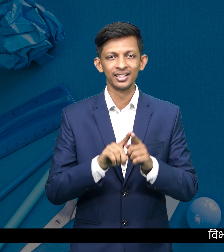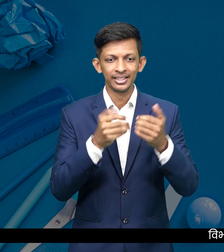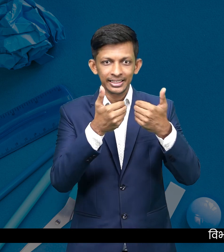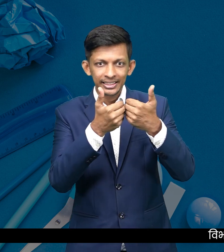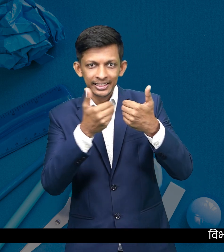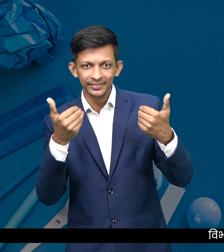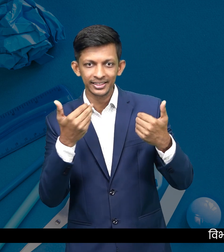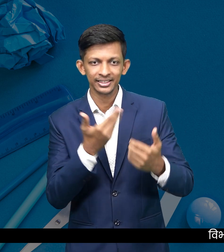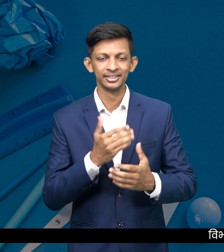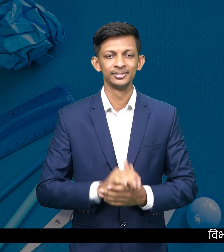विभाजन,